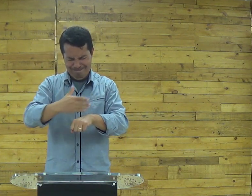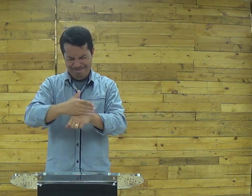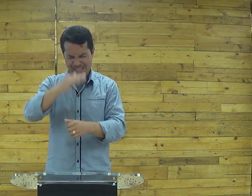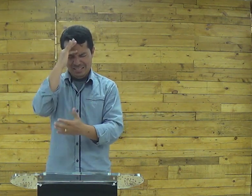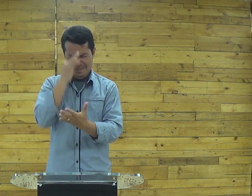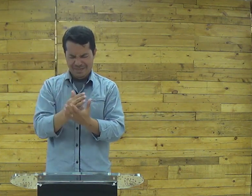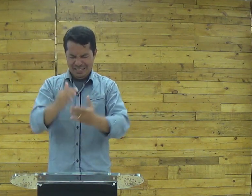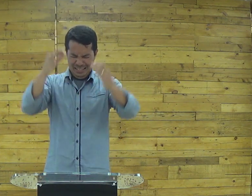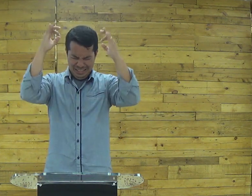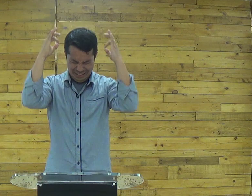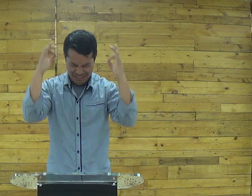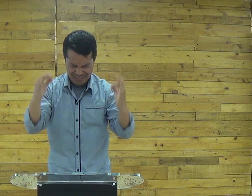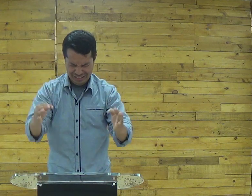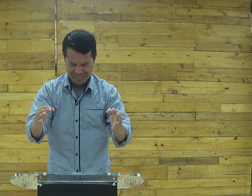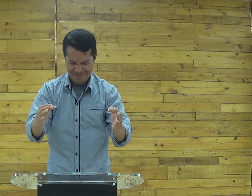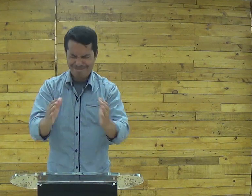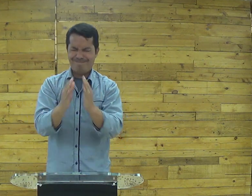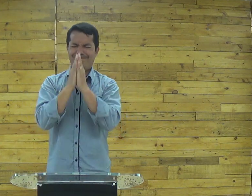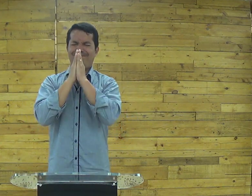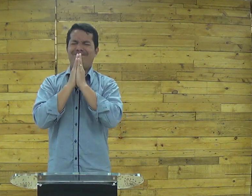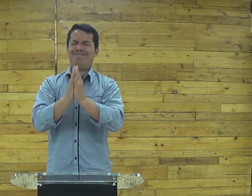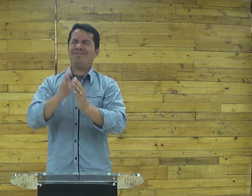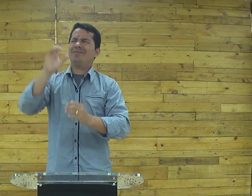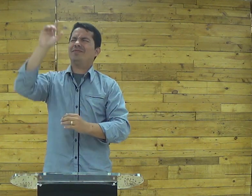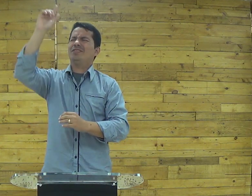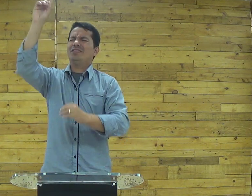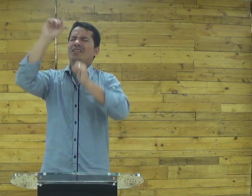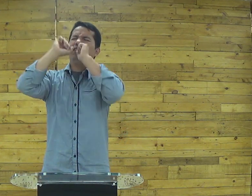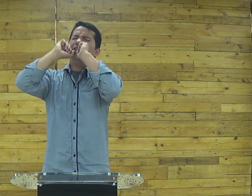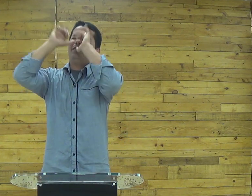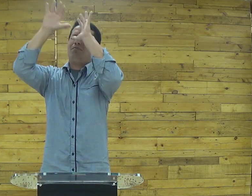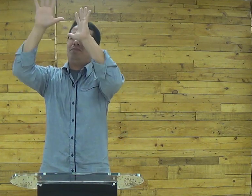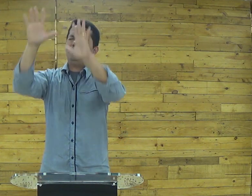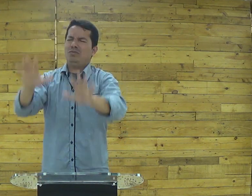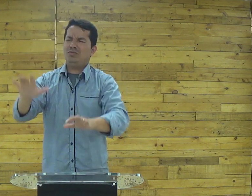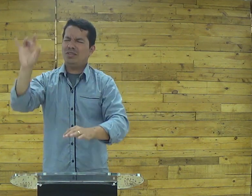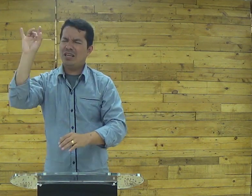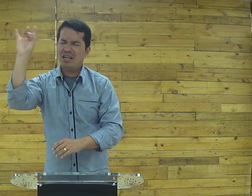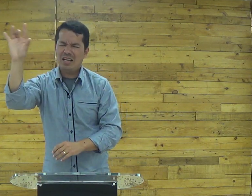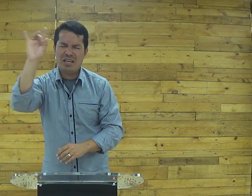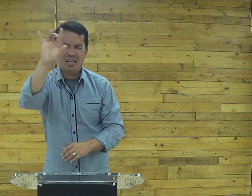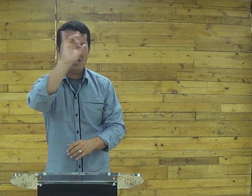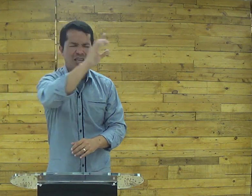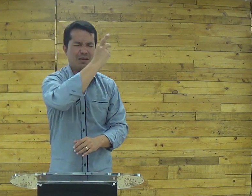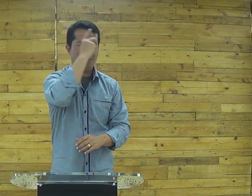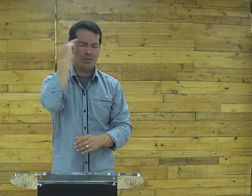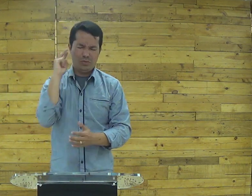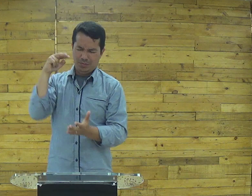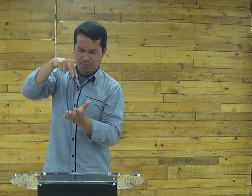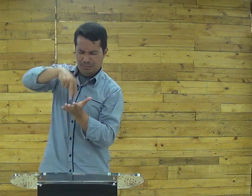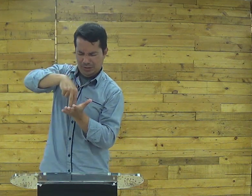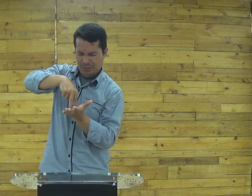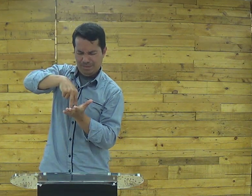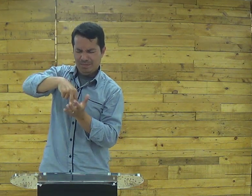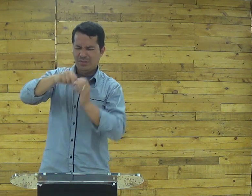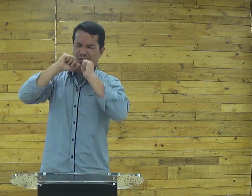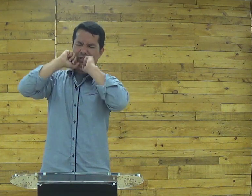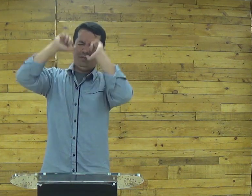vida esteja coerente com isso, a nossa prática de fé. Senhor, abençoe cada pessoa que hoje